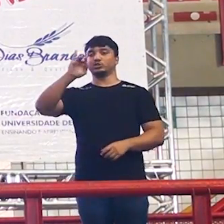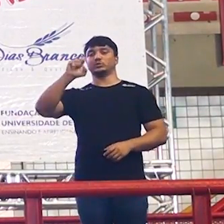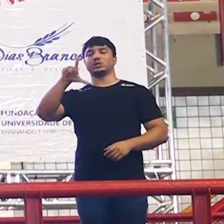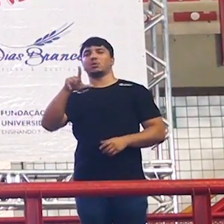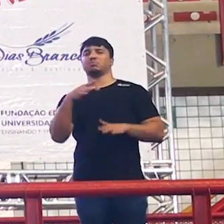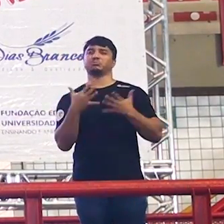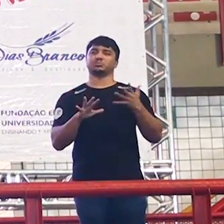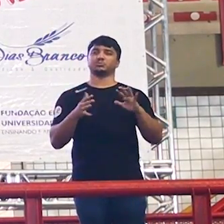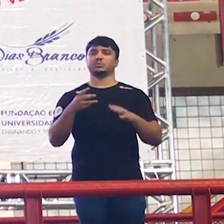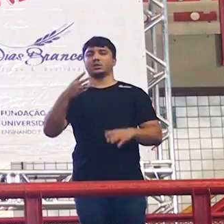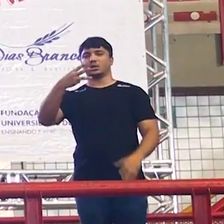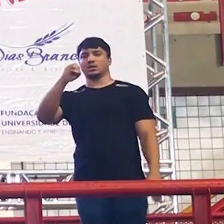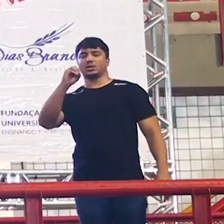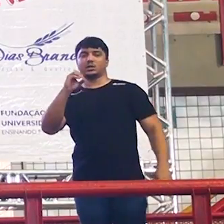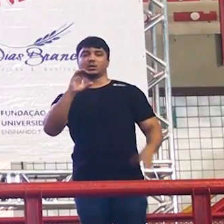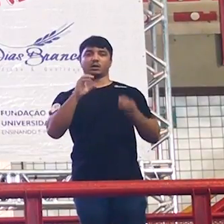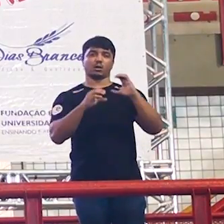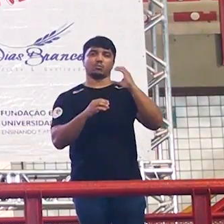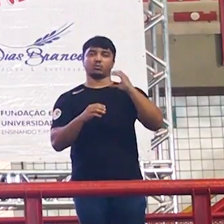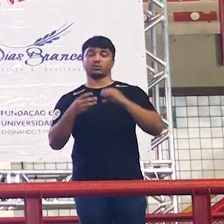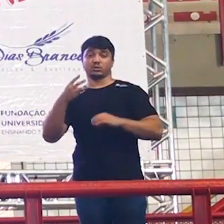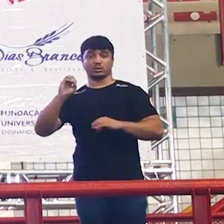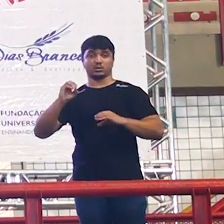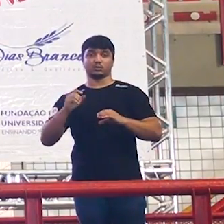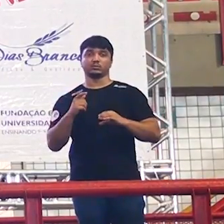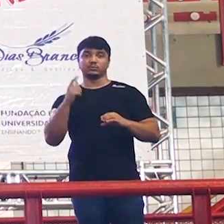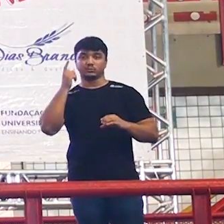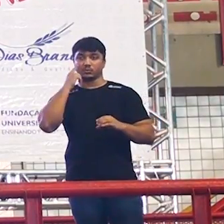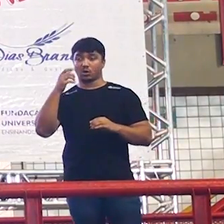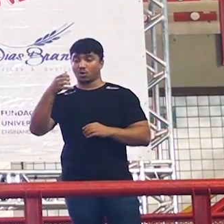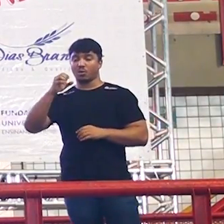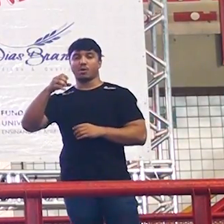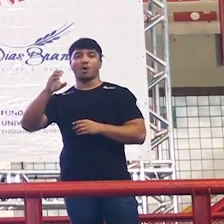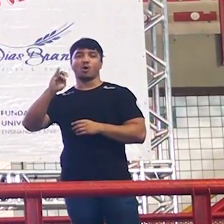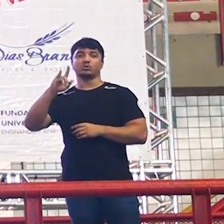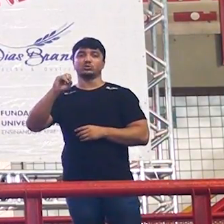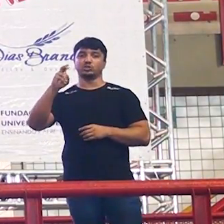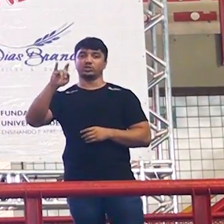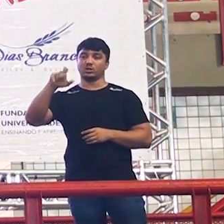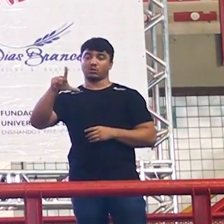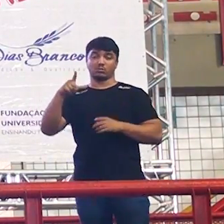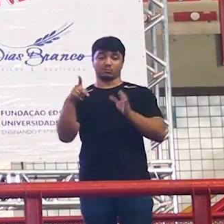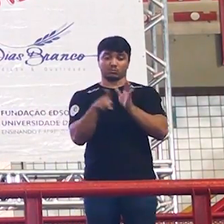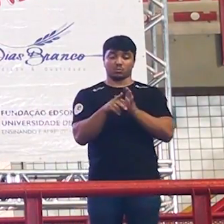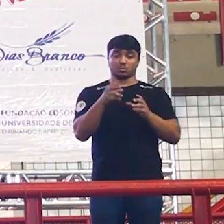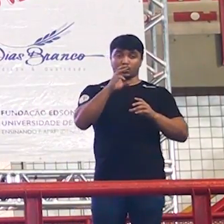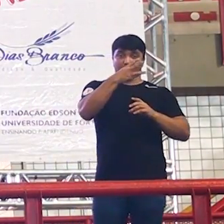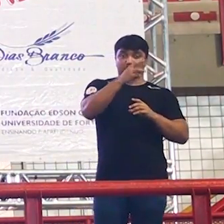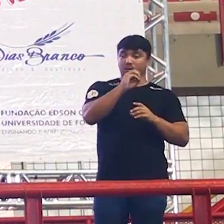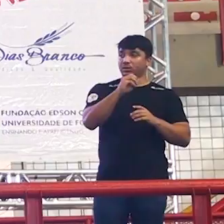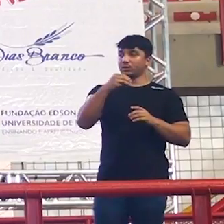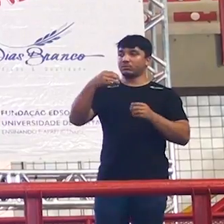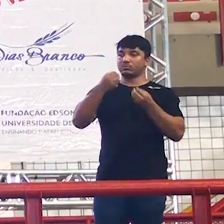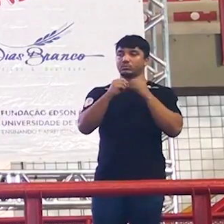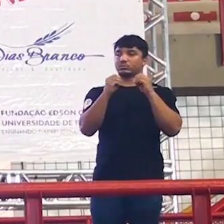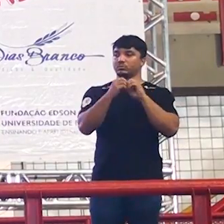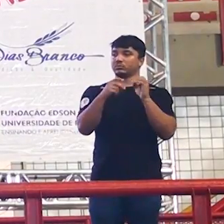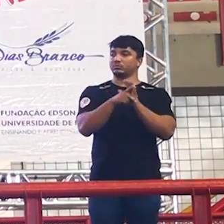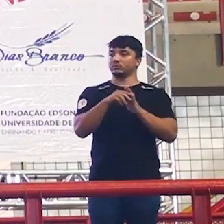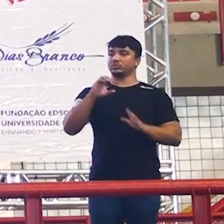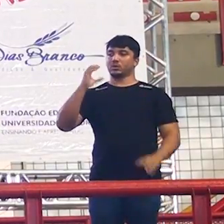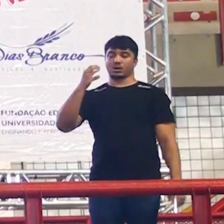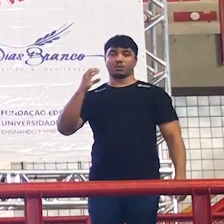mais ou menos 30 carbonos. Cada molécula de óleo diesel gera 30 moléculas de gás carbônico quando queima.